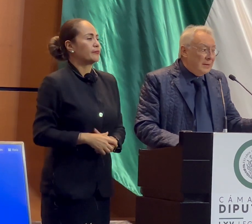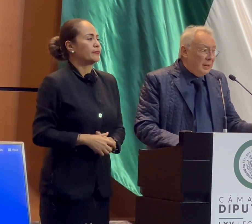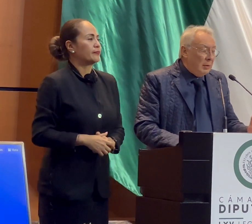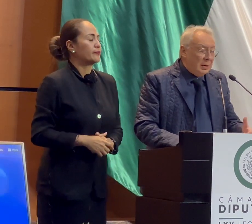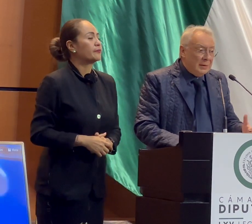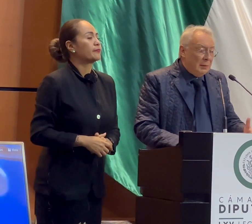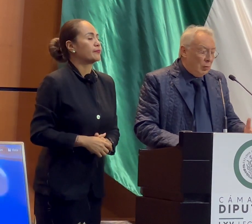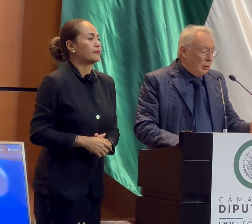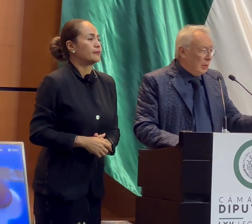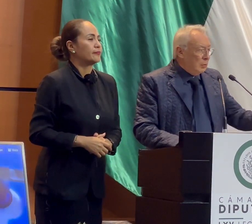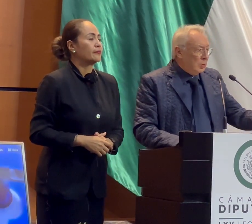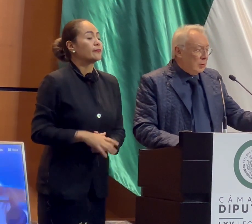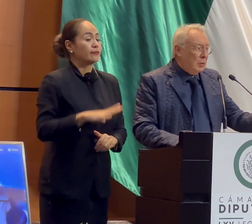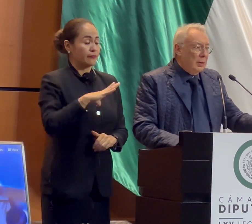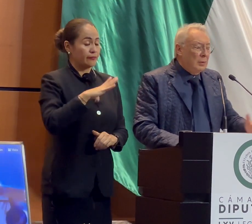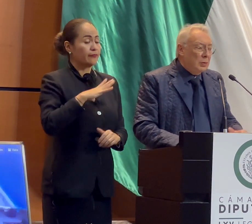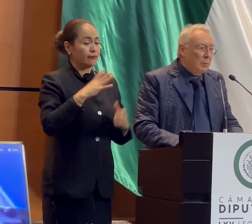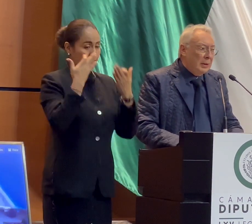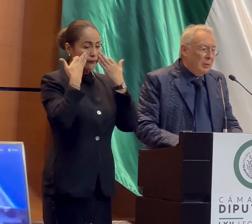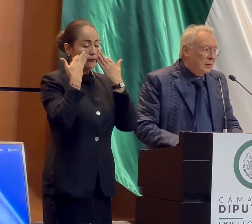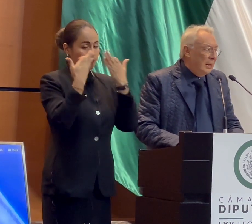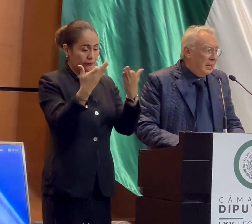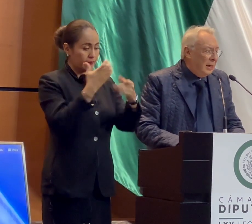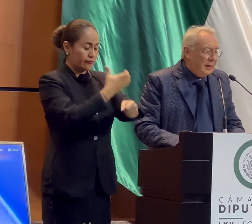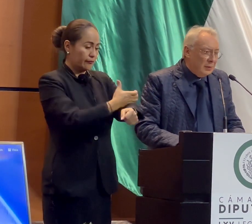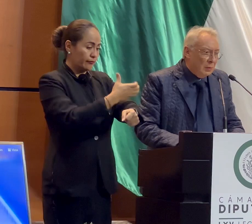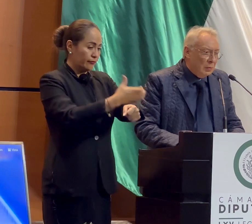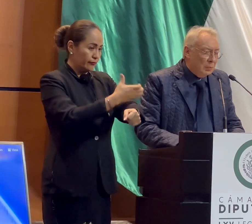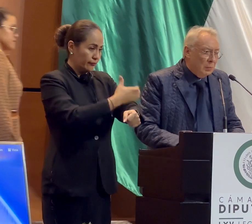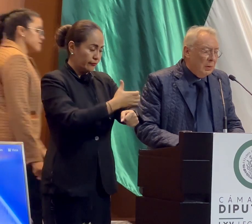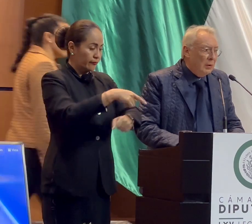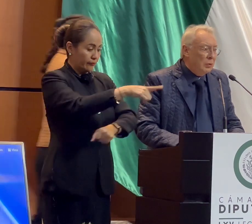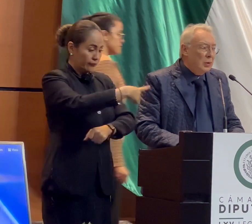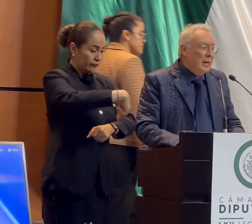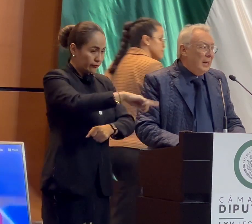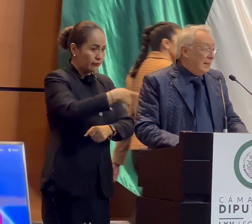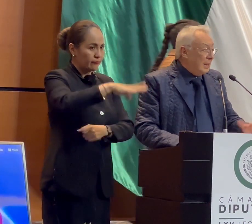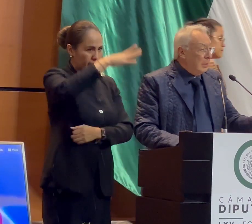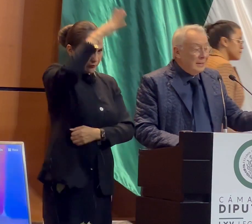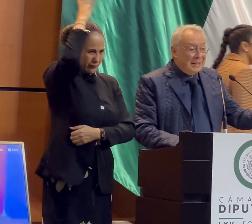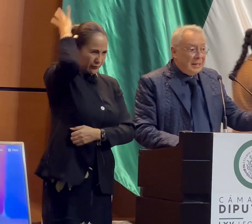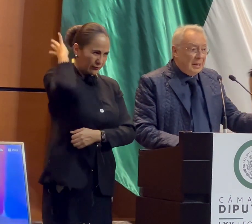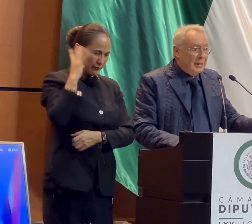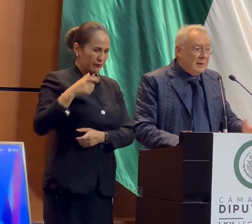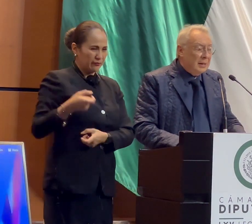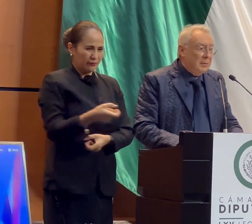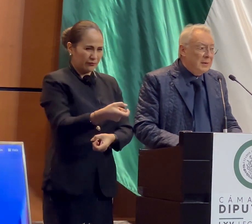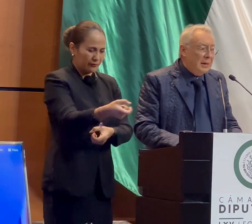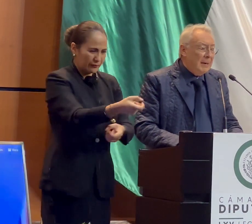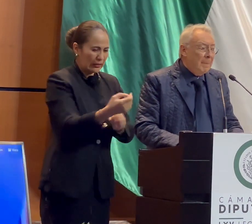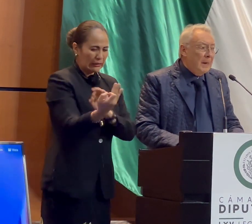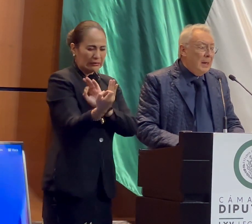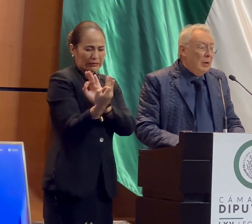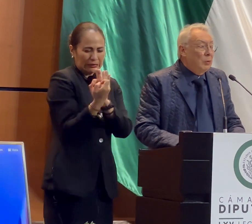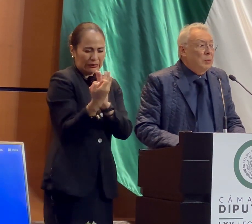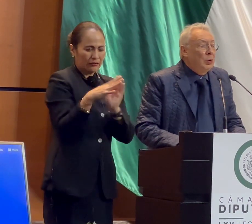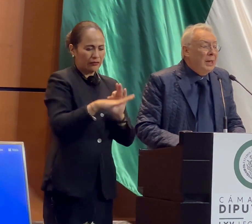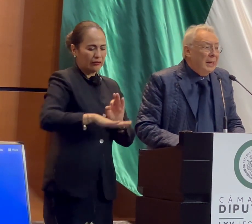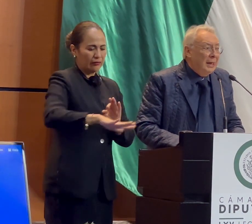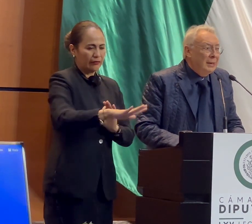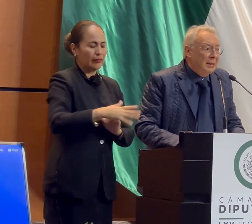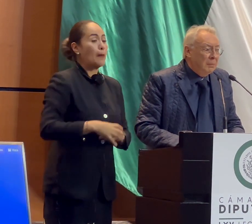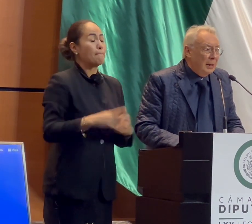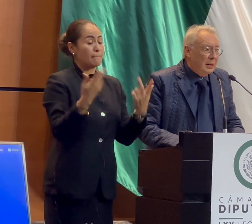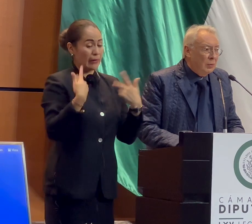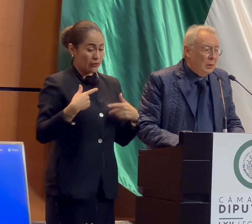Hubo testimonio de los compañeros del CREI, que son los bomberos, que estaban cerca de esa cabecera, los vio